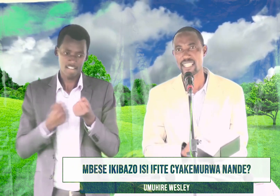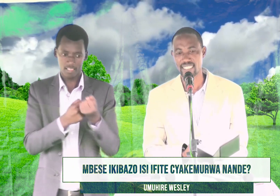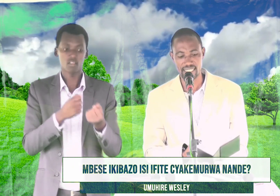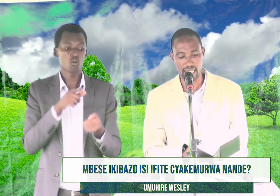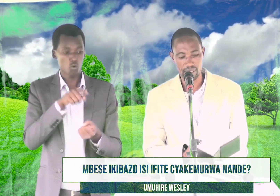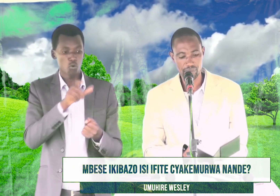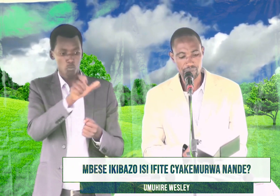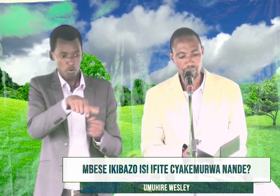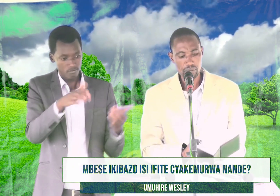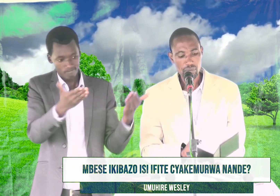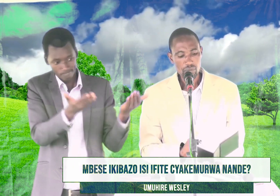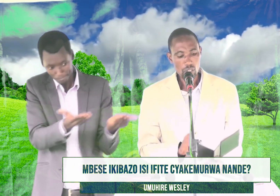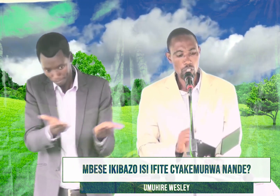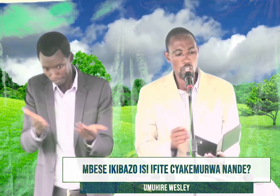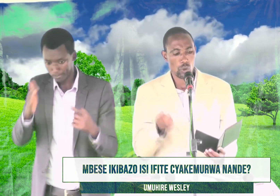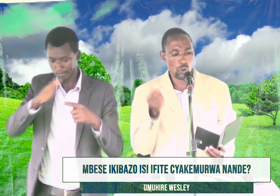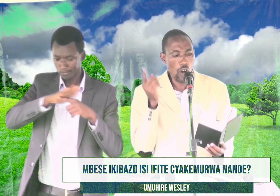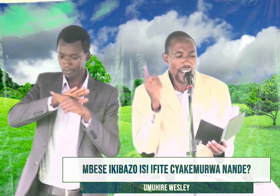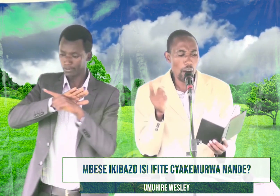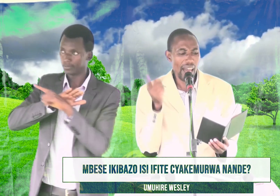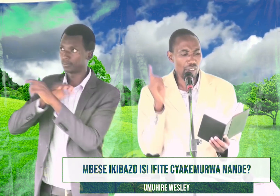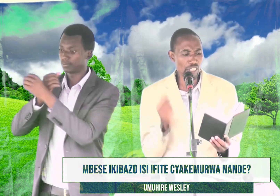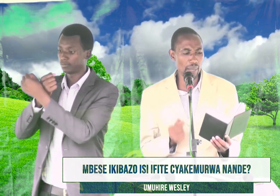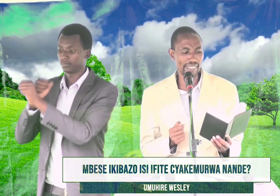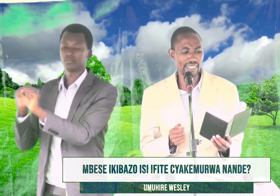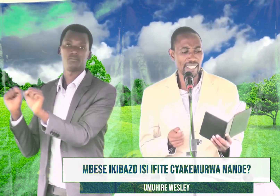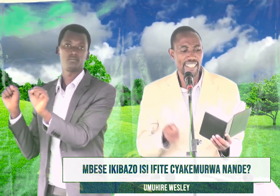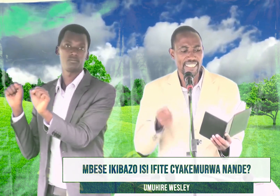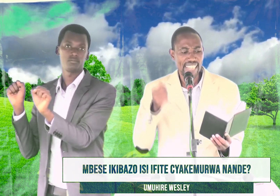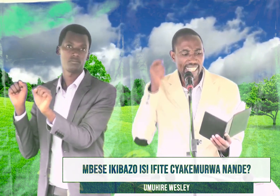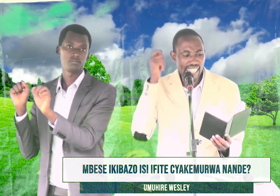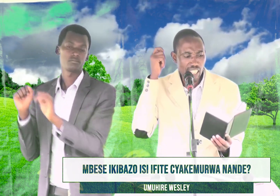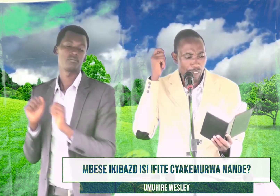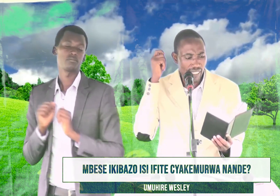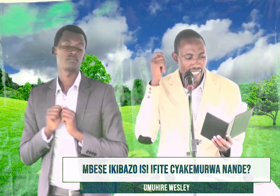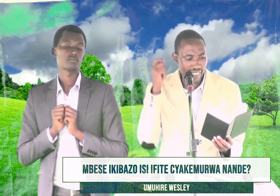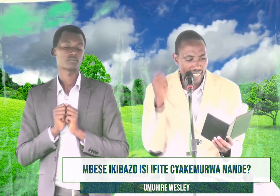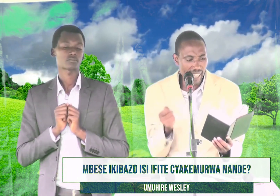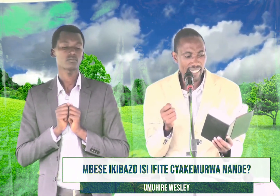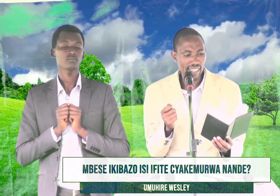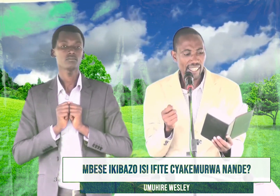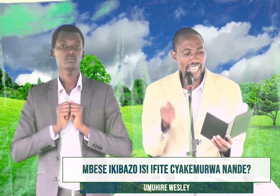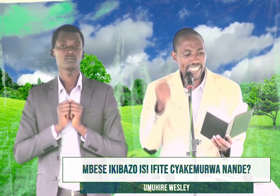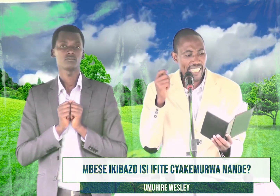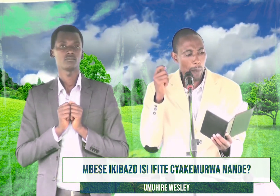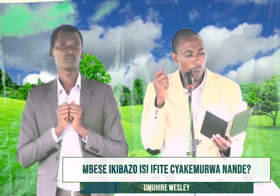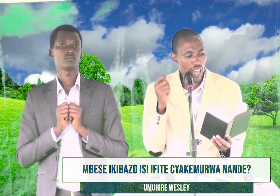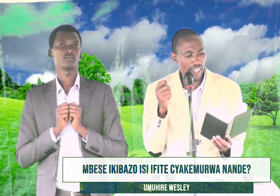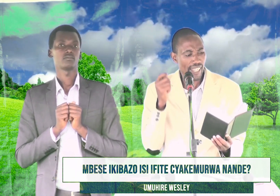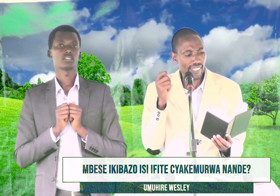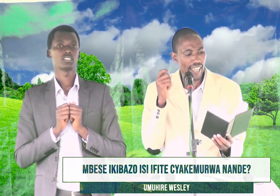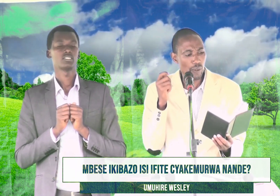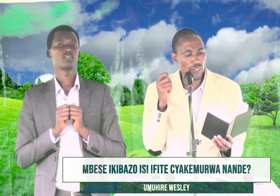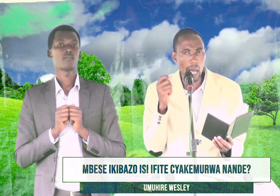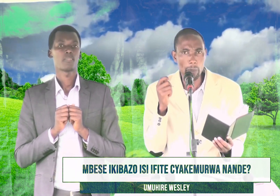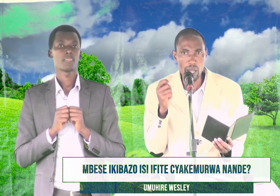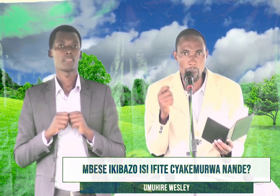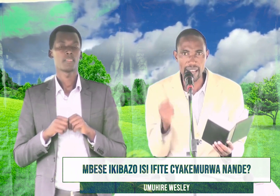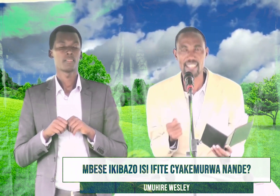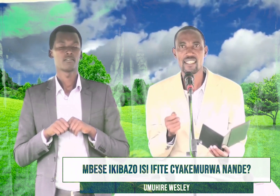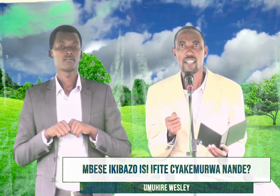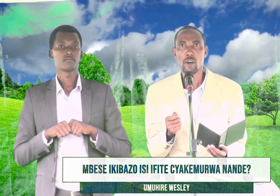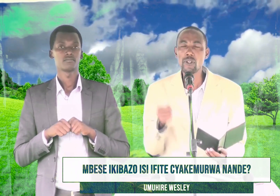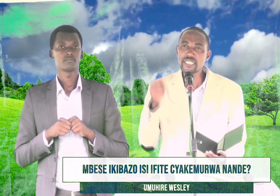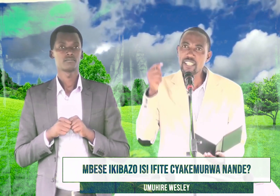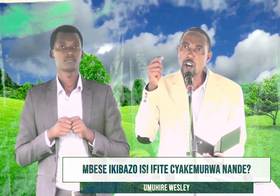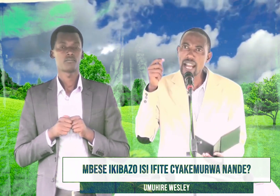uzabona agakiza. Kuko hano baravuze bati chaque difficulté est une preuve que Dieu nous a